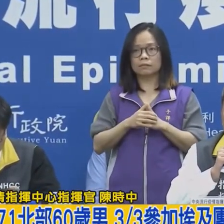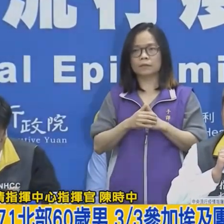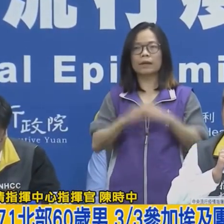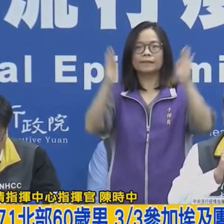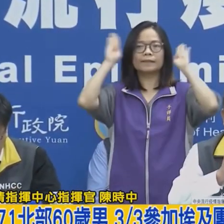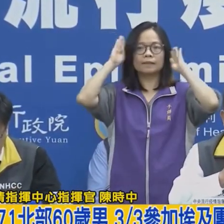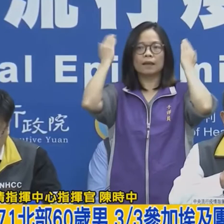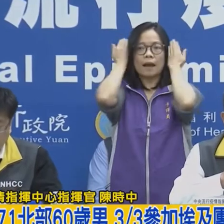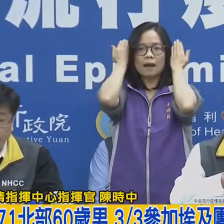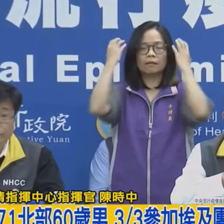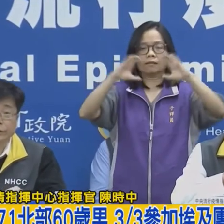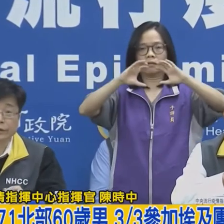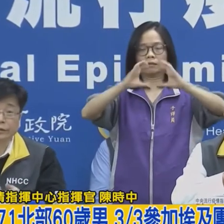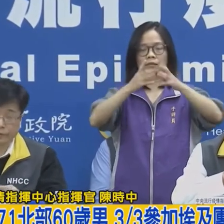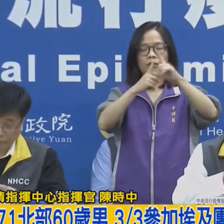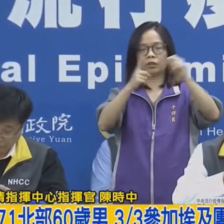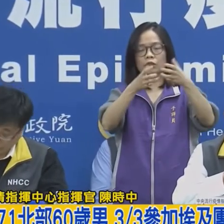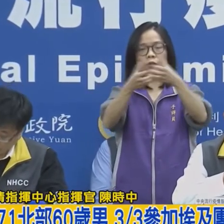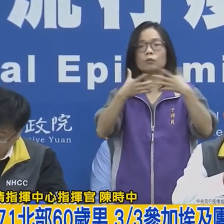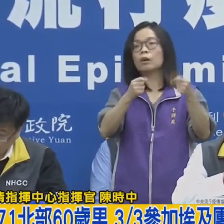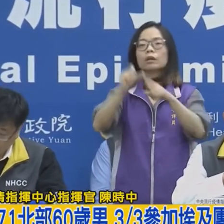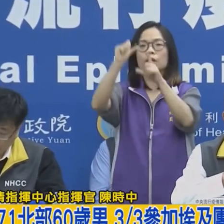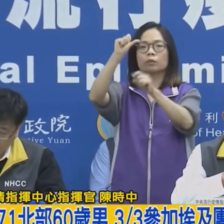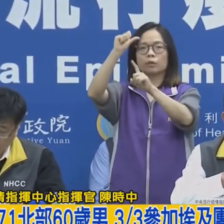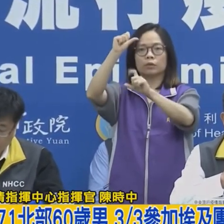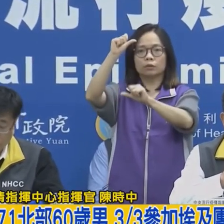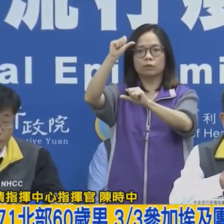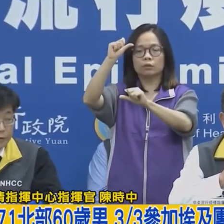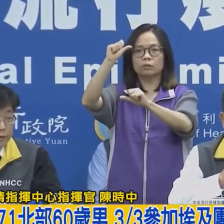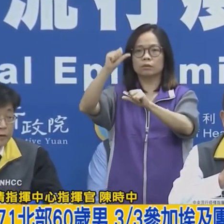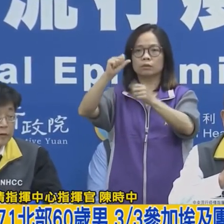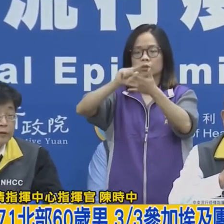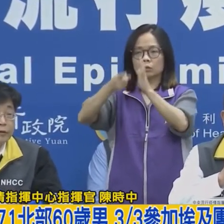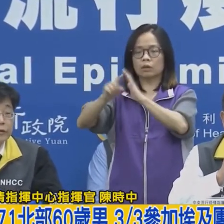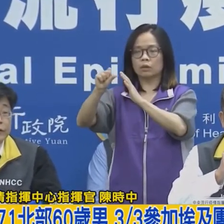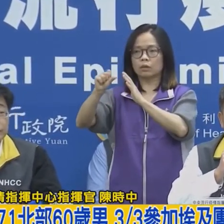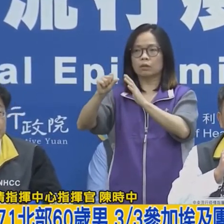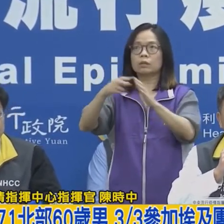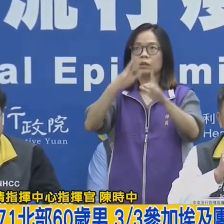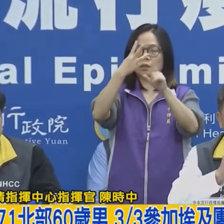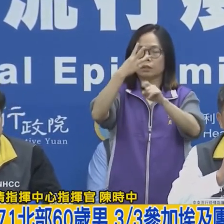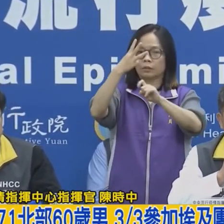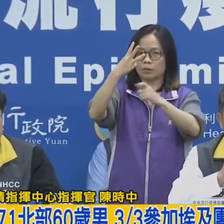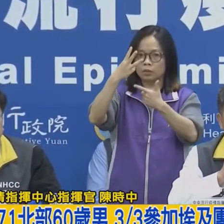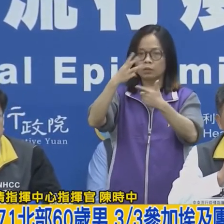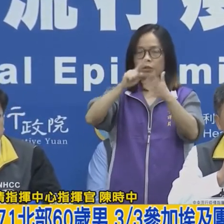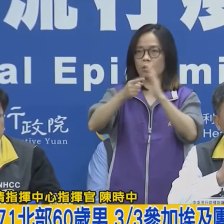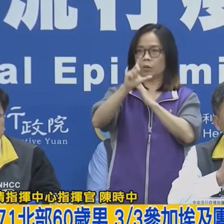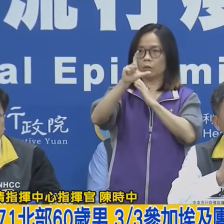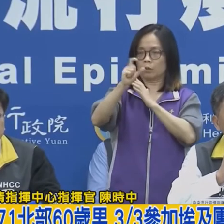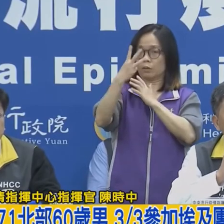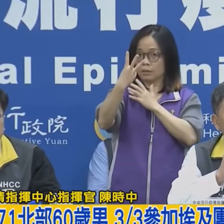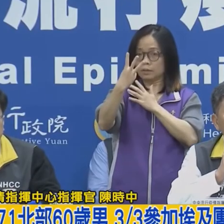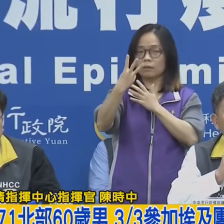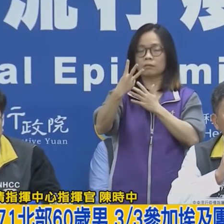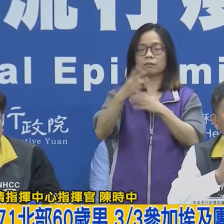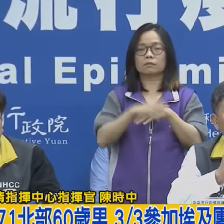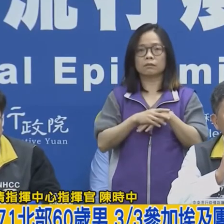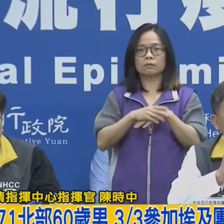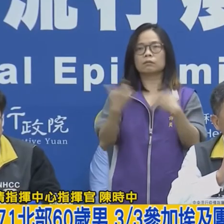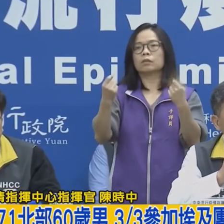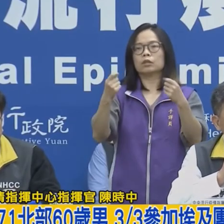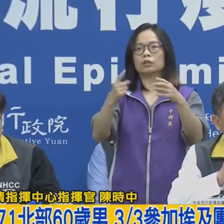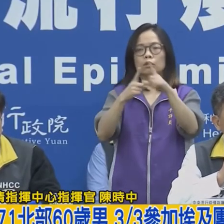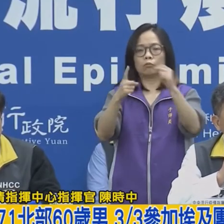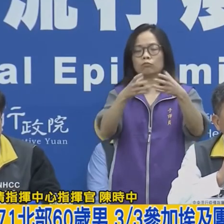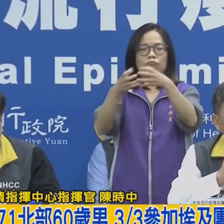及团，埃及团从5月15号的这55个案例，跟3月16号的63的案例，他们是